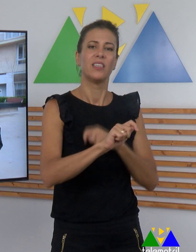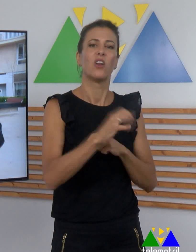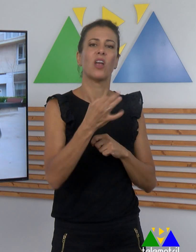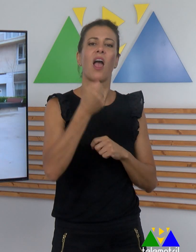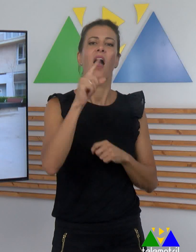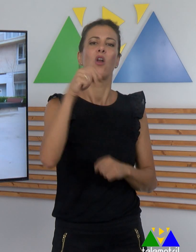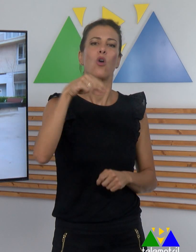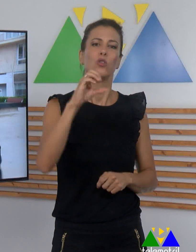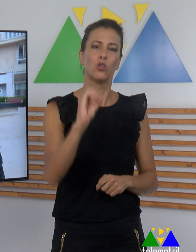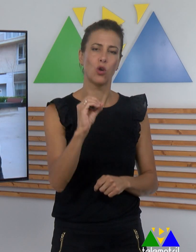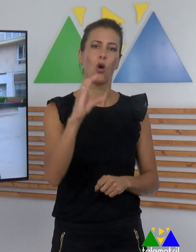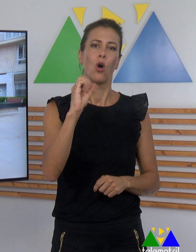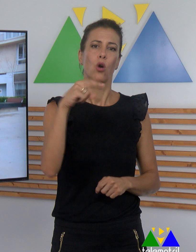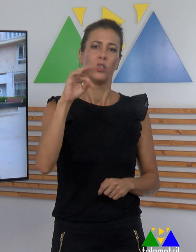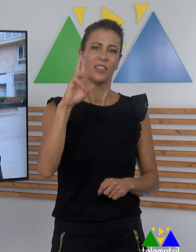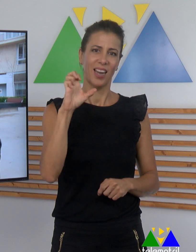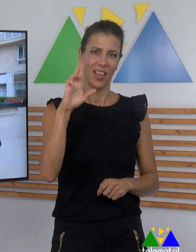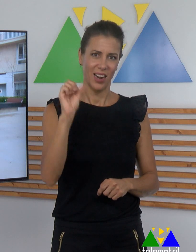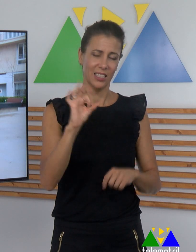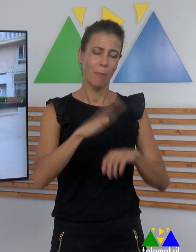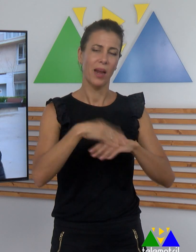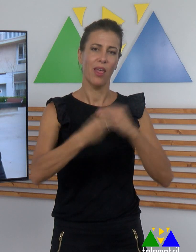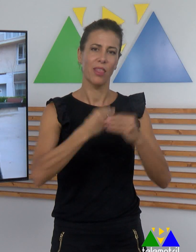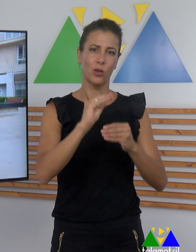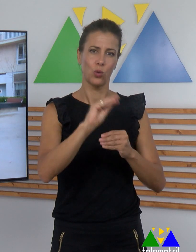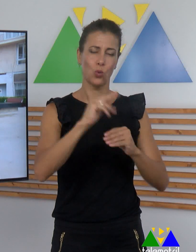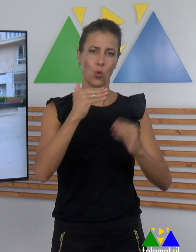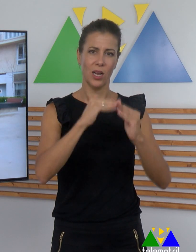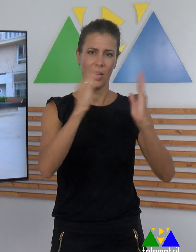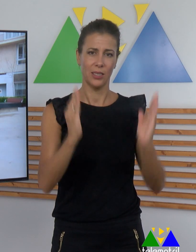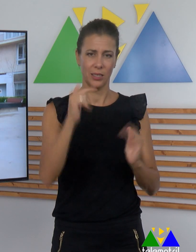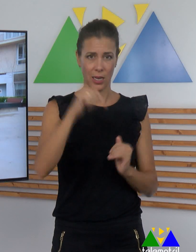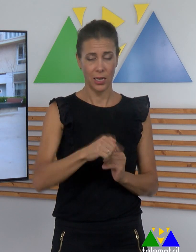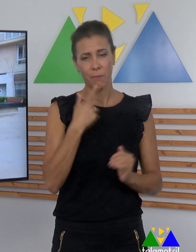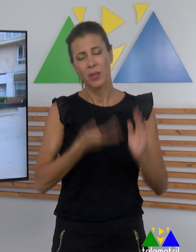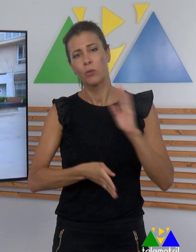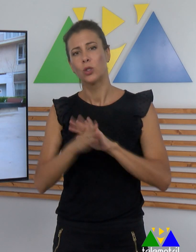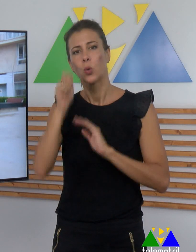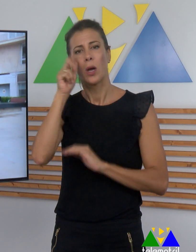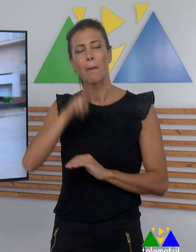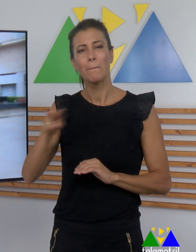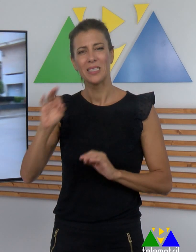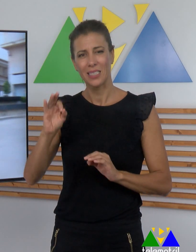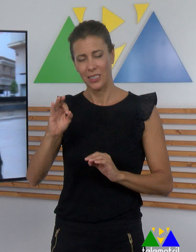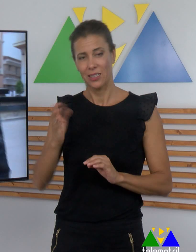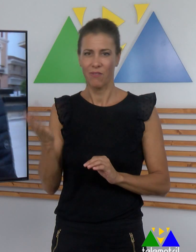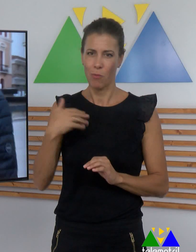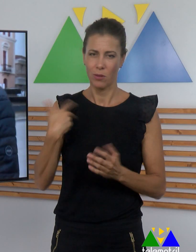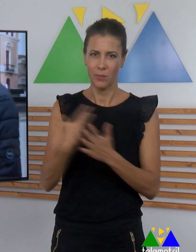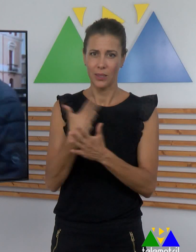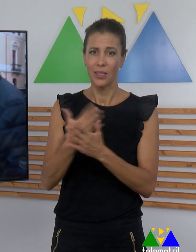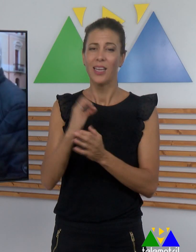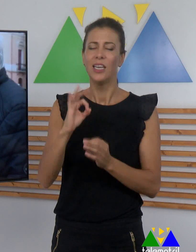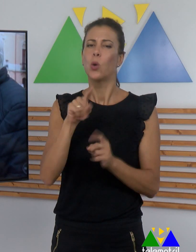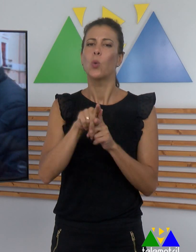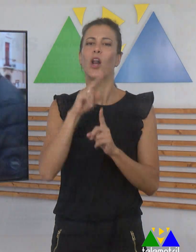Contreras para que hiciera su casa aquí. Bueno, pues vamos a continuar nuestra visita, bajamos por el callejón del Cristo de la Buena Muerte, ¿no? El Cristo de la Buena